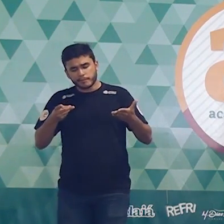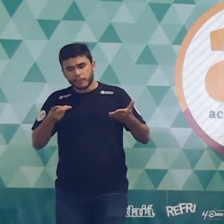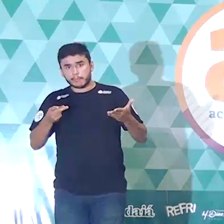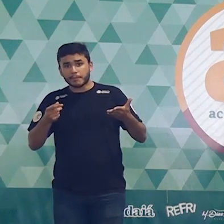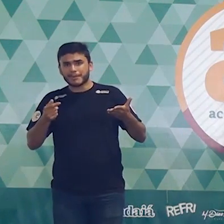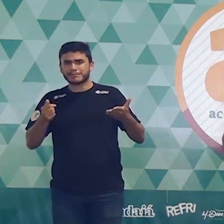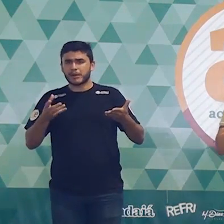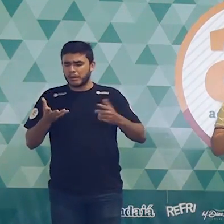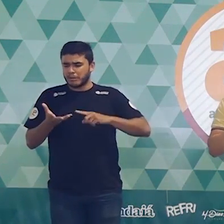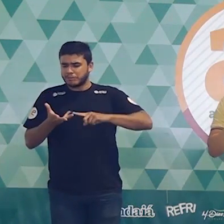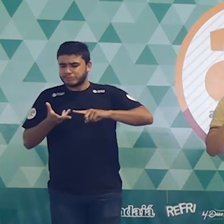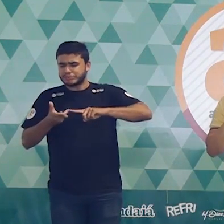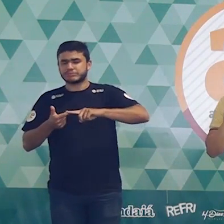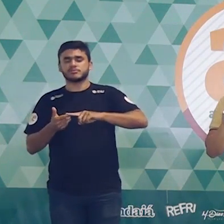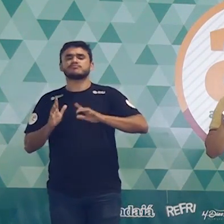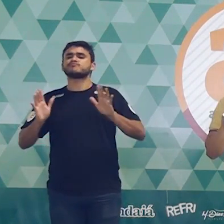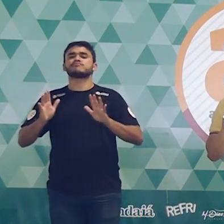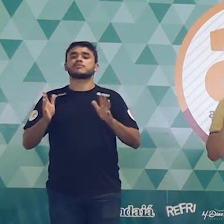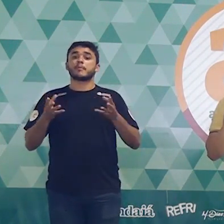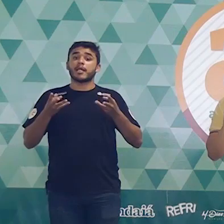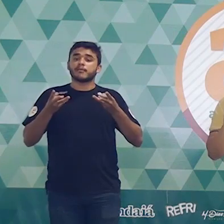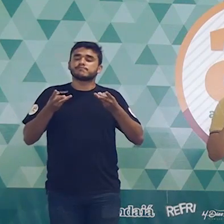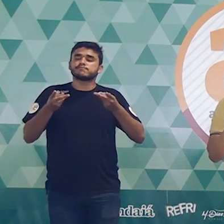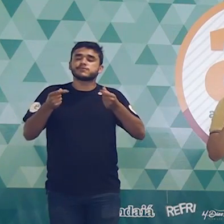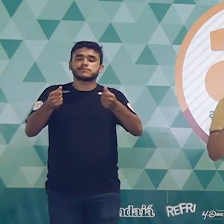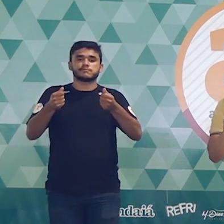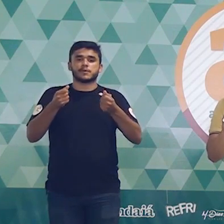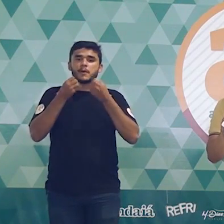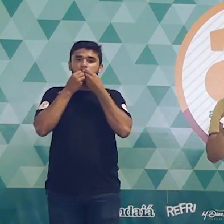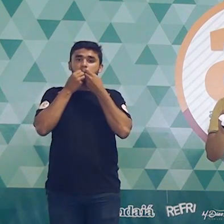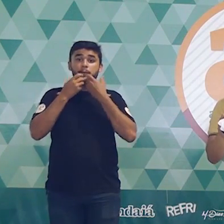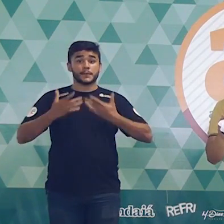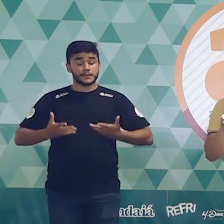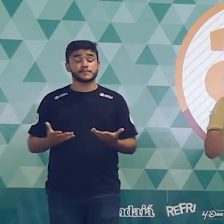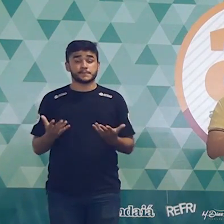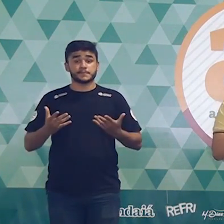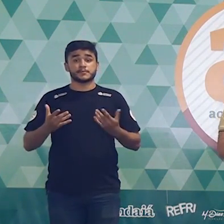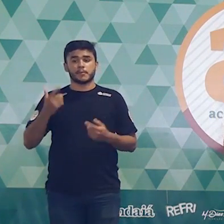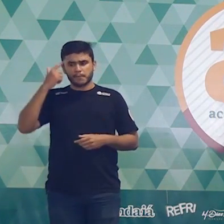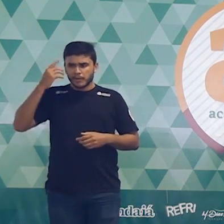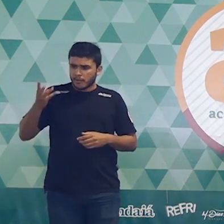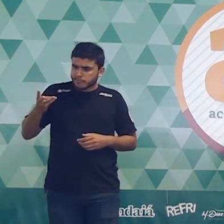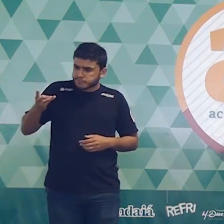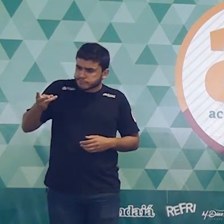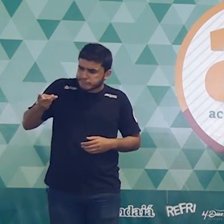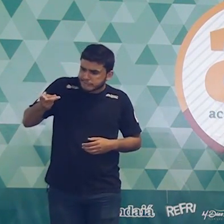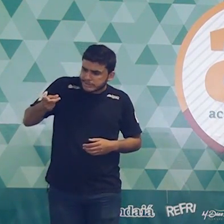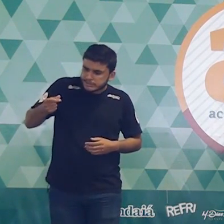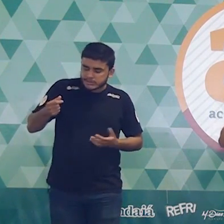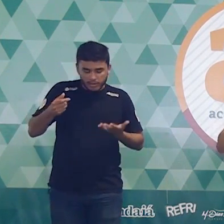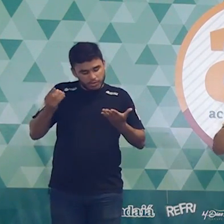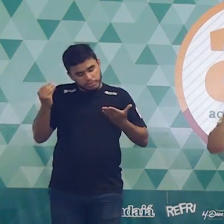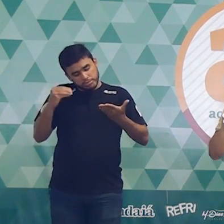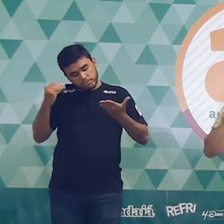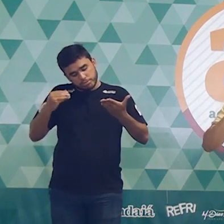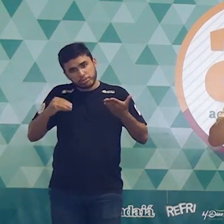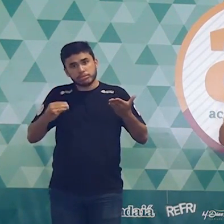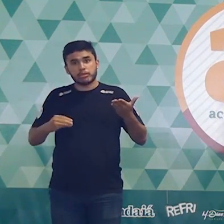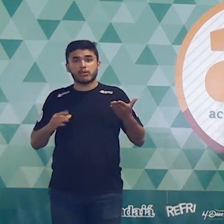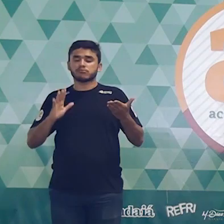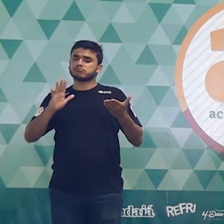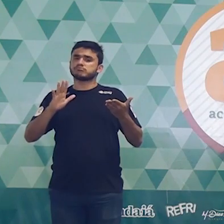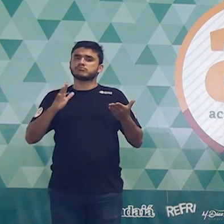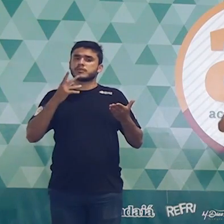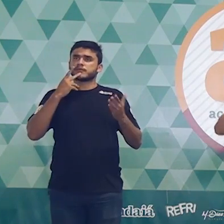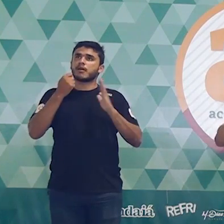qualidade. Então, se você ficava angustiado na conclusão do seu texto, chegava à conclusão e dizia, portanto,